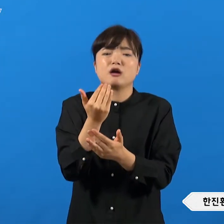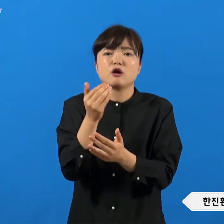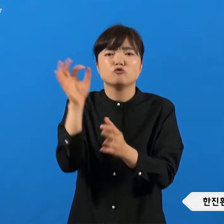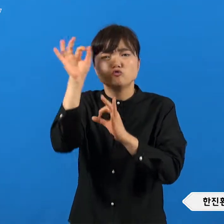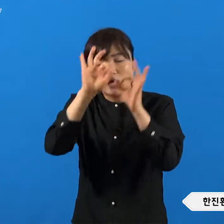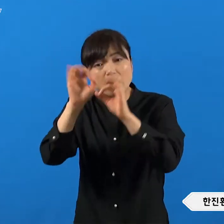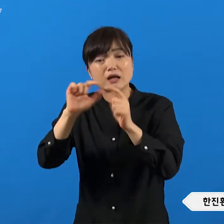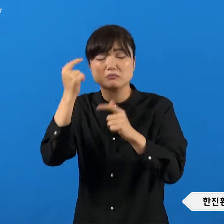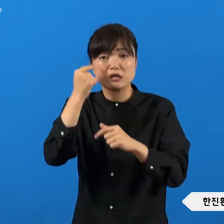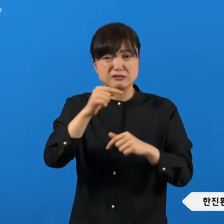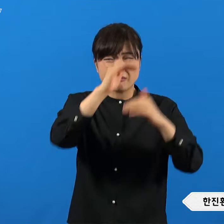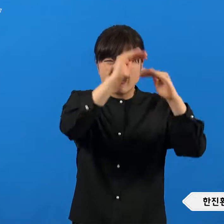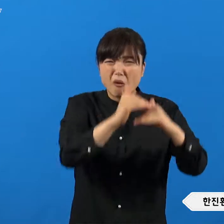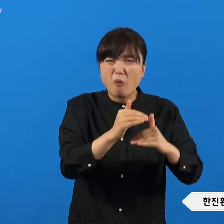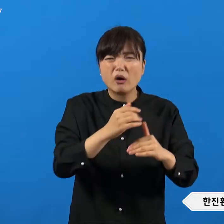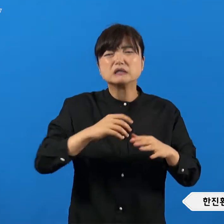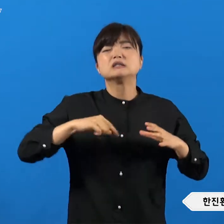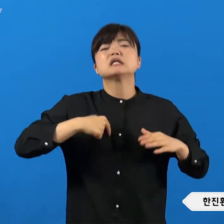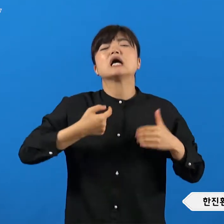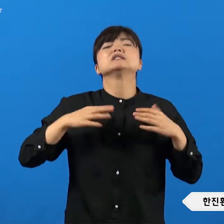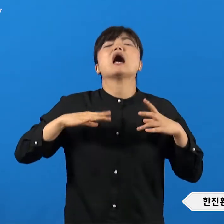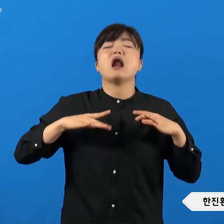기도입니까? 순전히 자기 자랑 아닙니까?